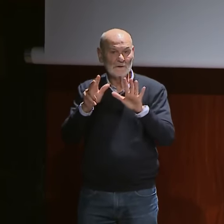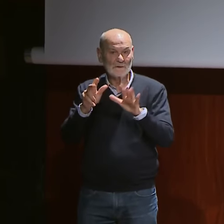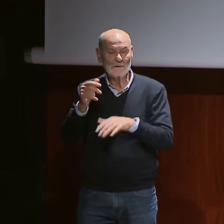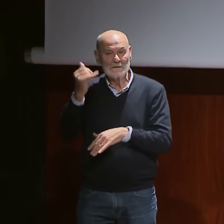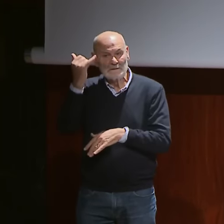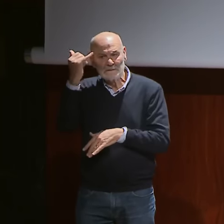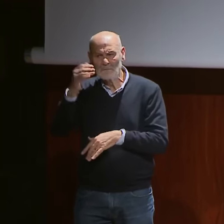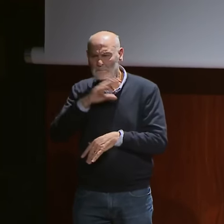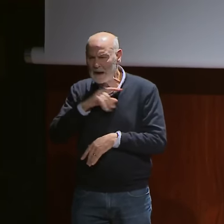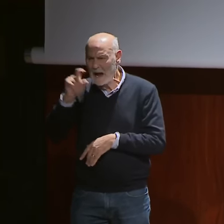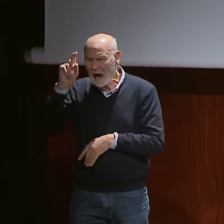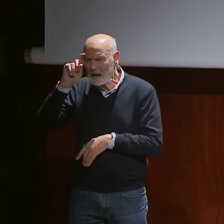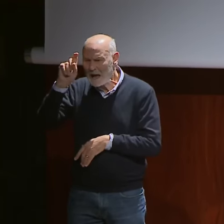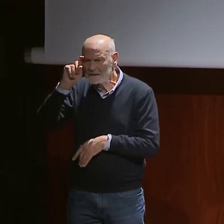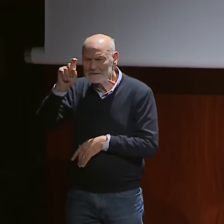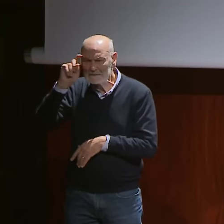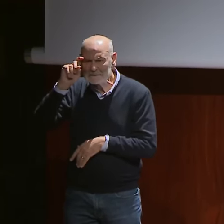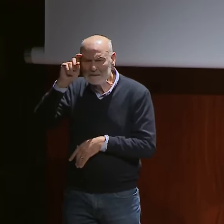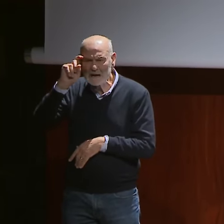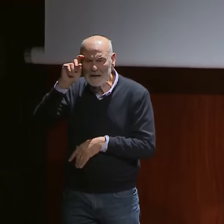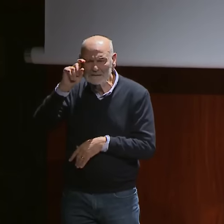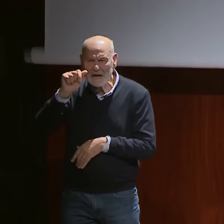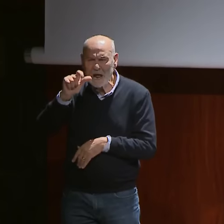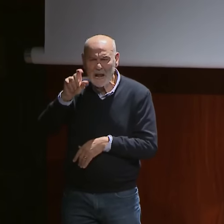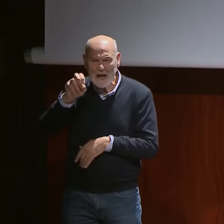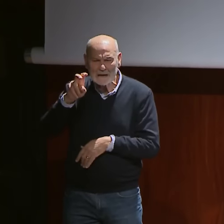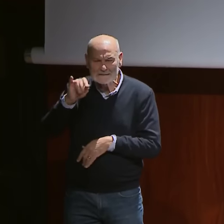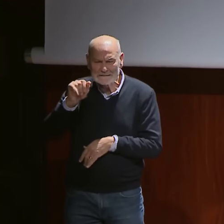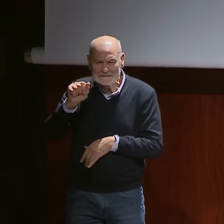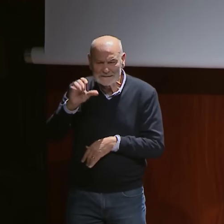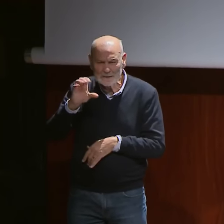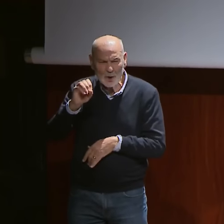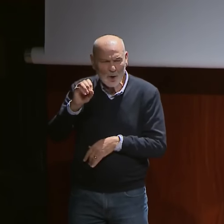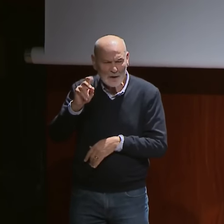notre mai 68 à nous, les sourds.